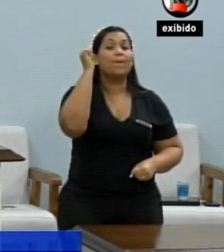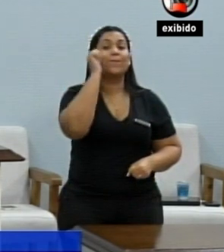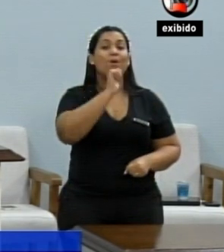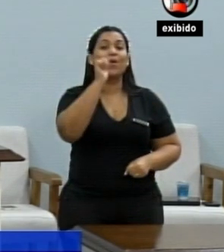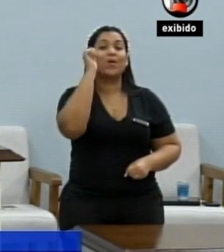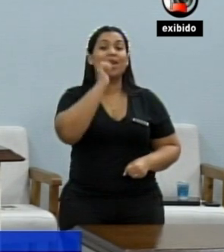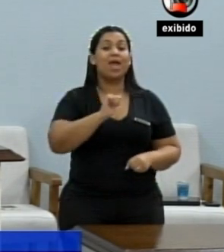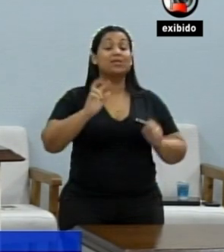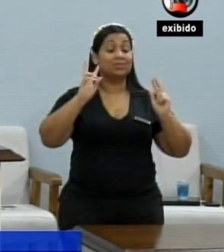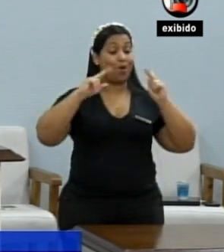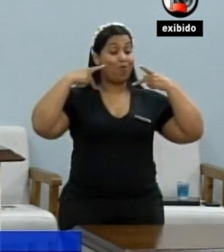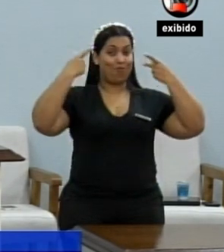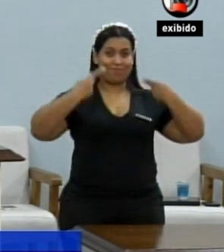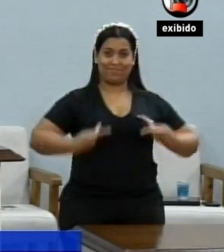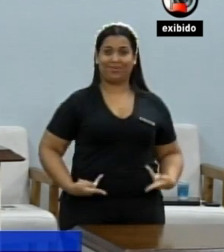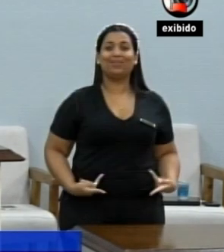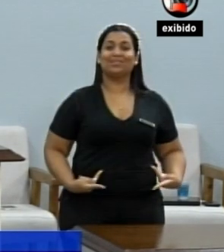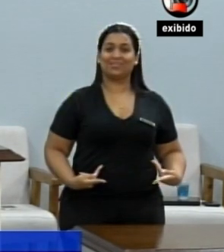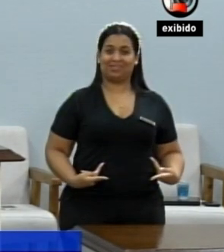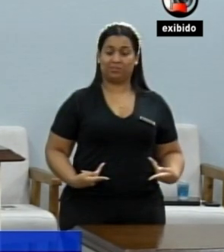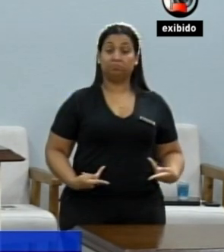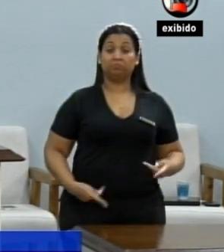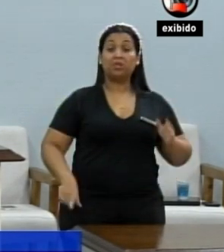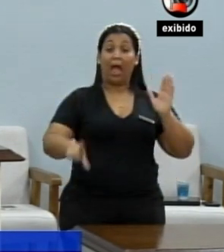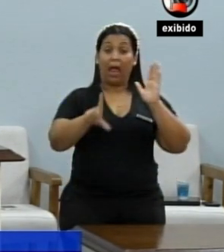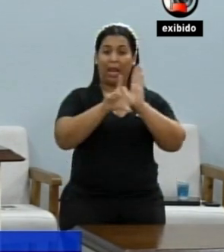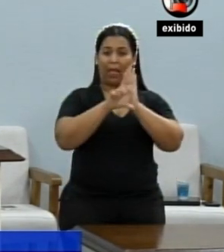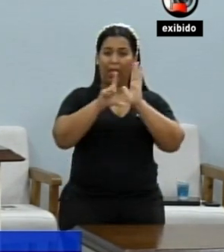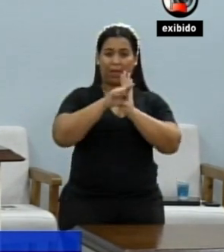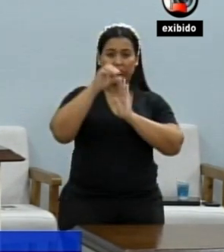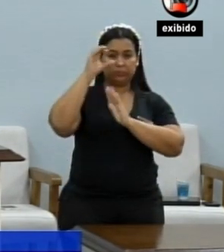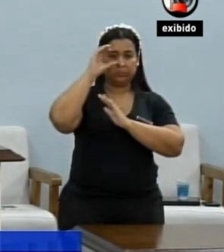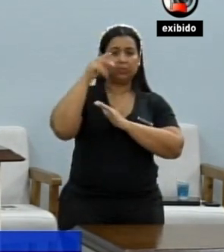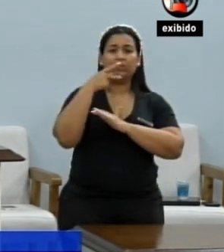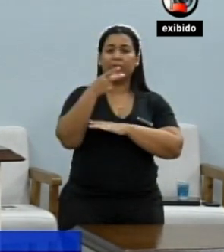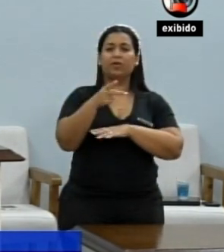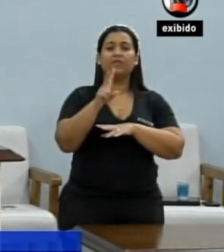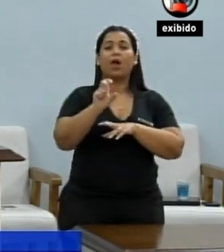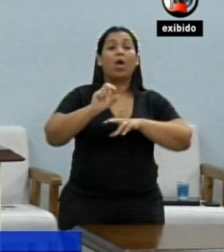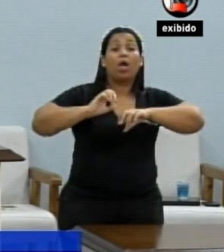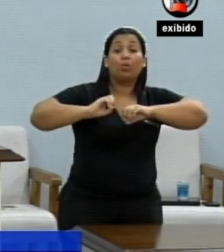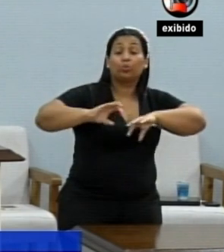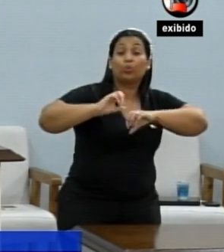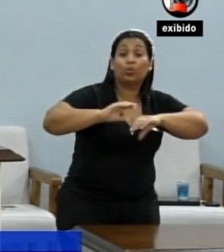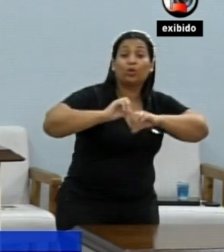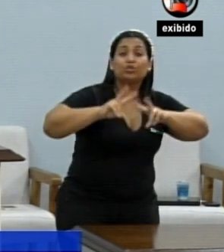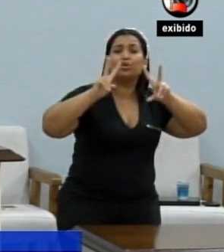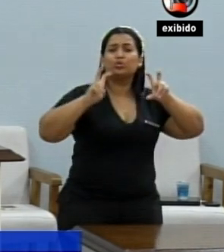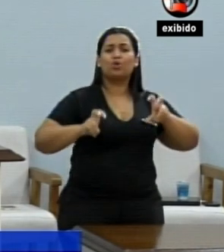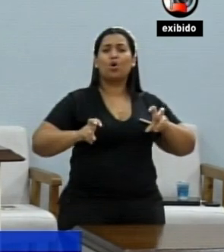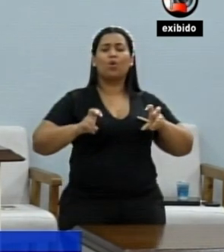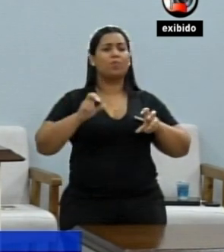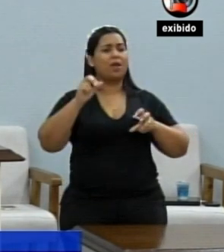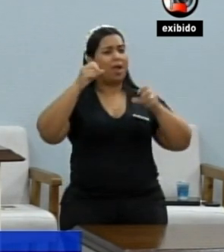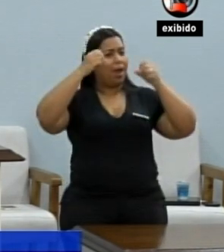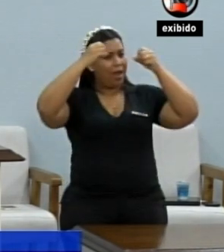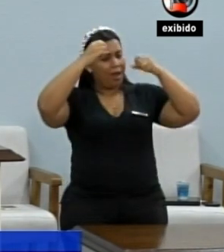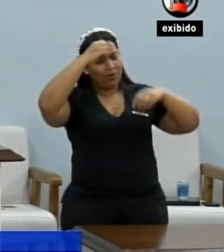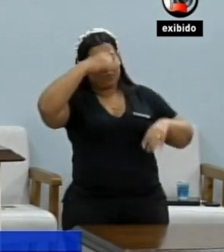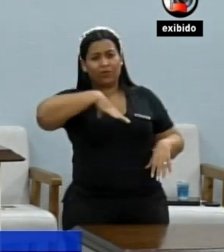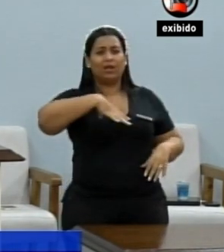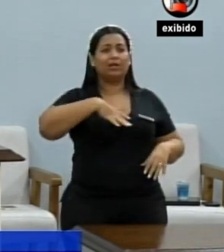seres humanos. A Lei Maria da Penha também prevê o caráter educativo sobre a violência de gênero,